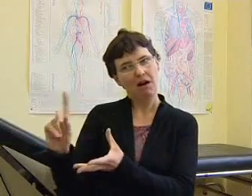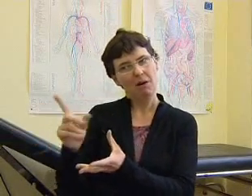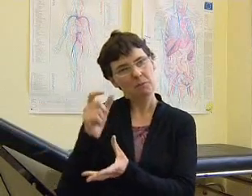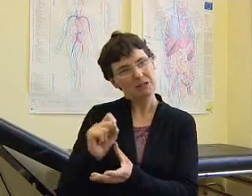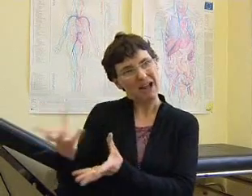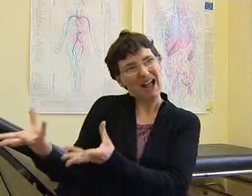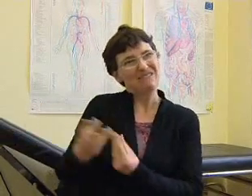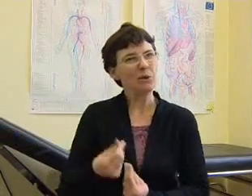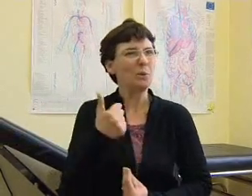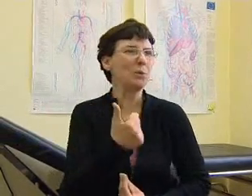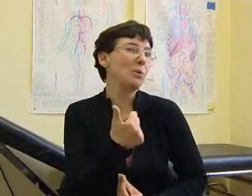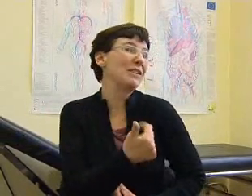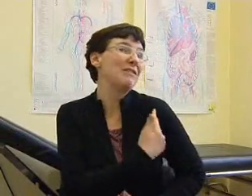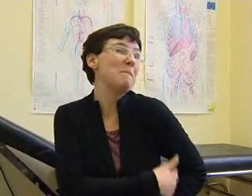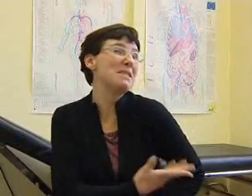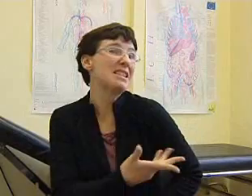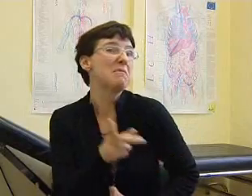Alors,